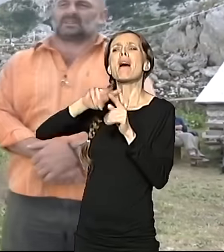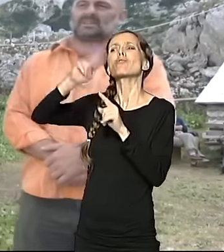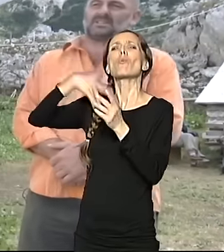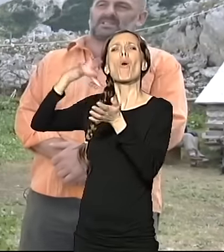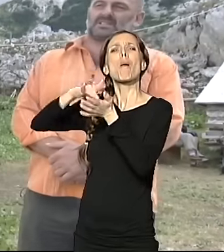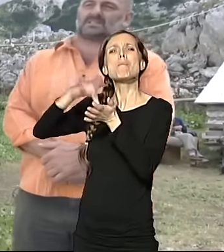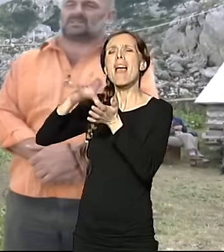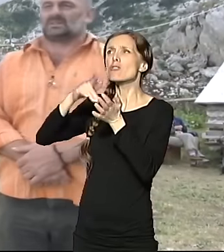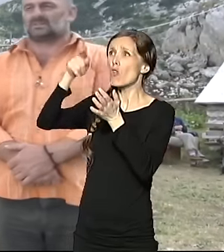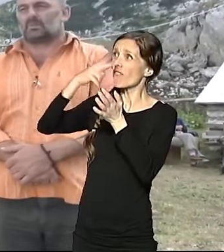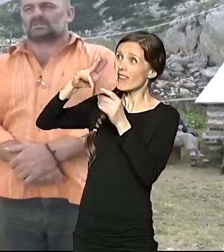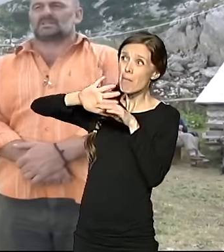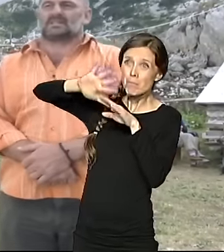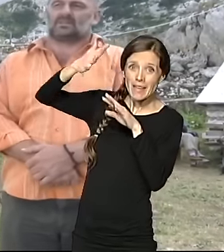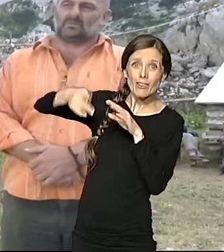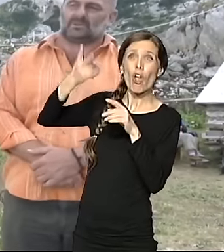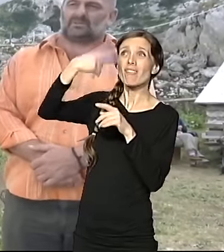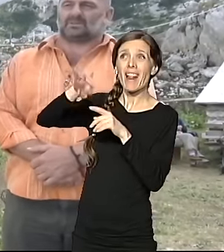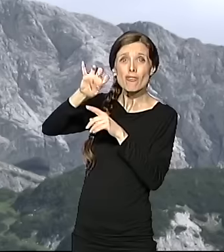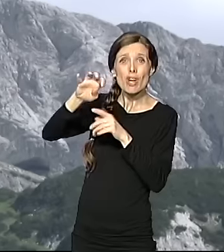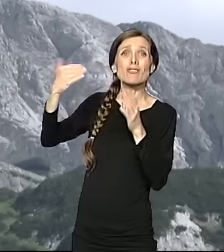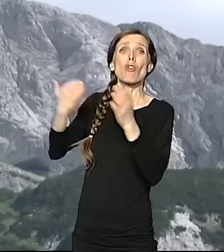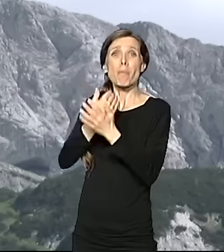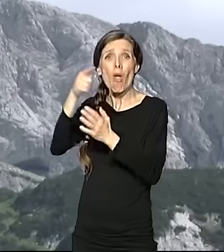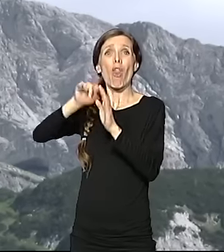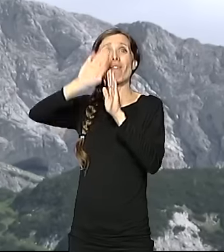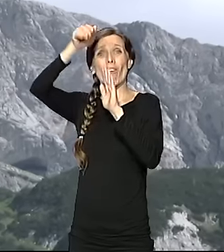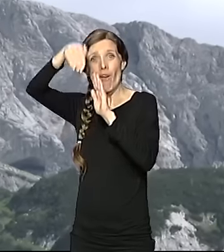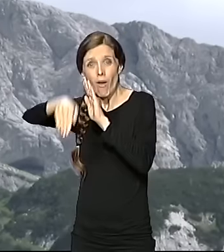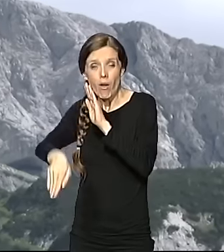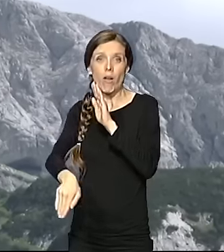skoro 2400 i spustiti se dole ponovo. I...